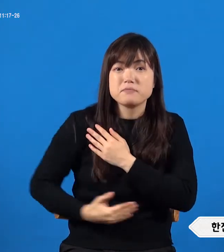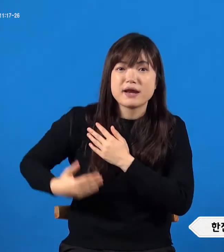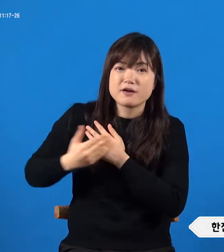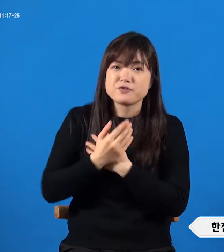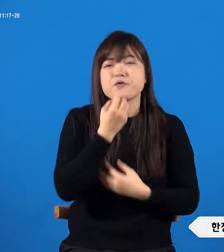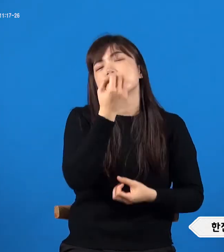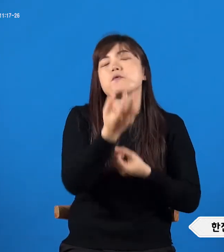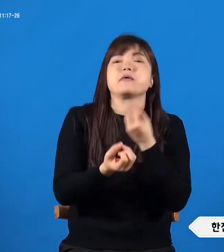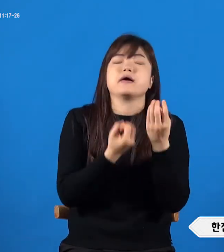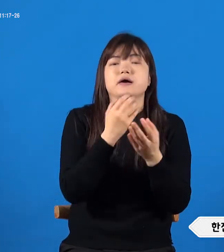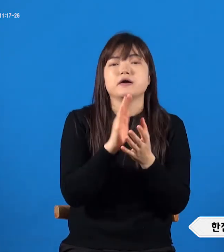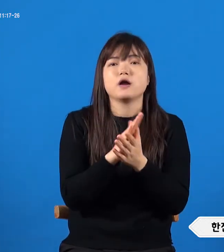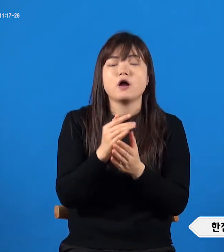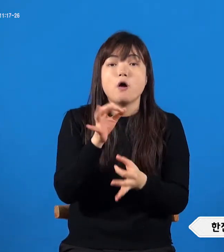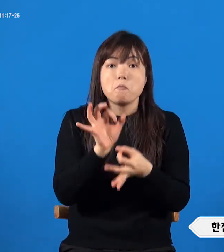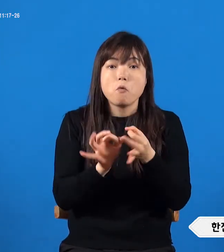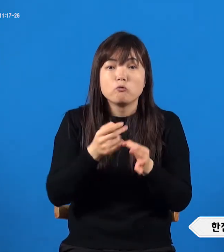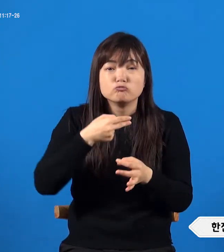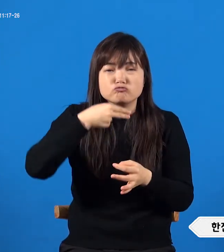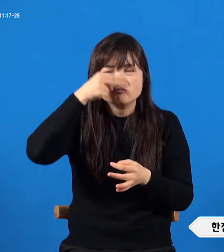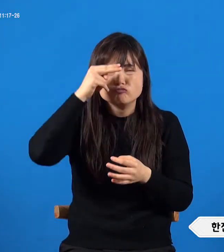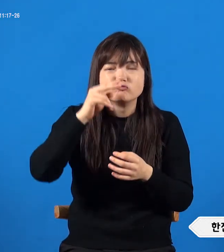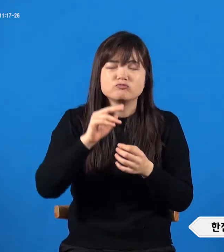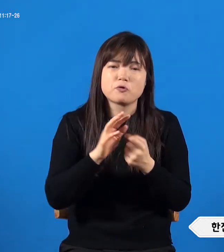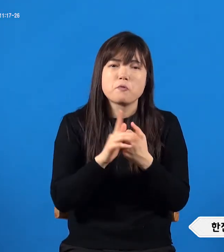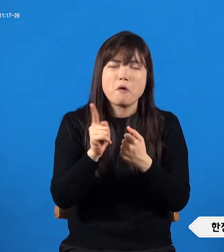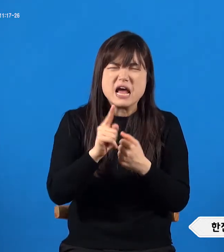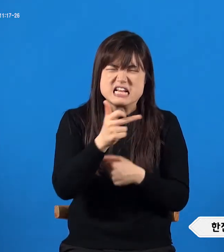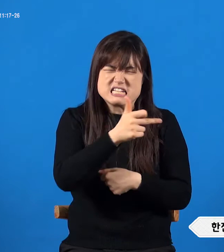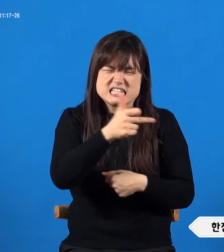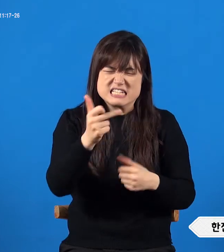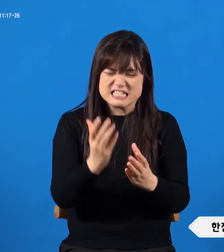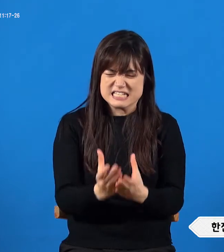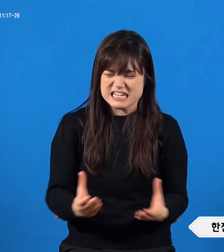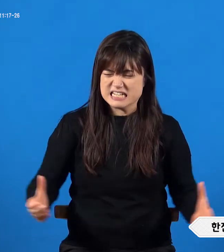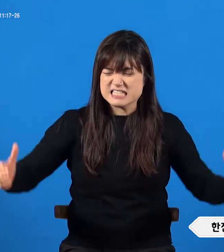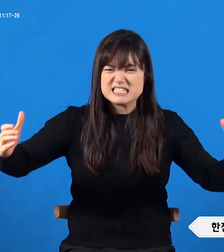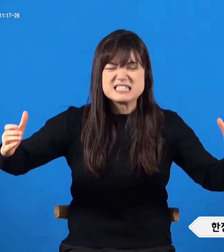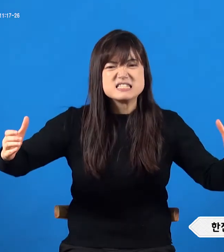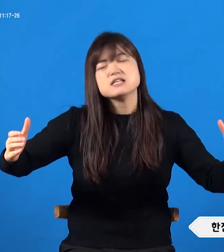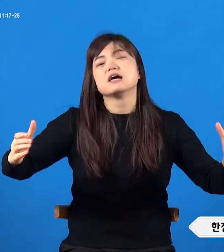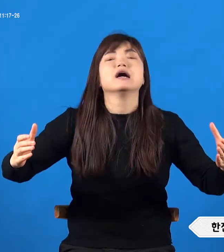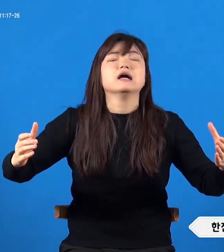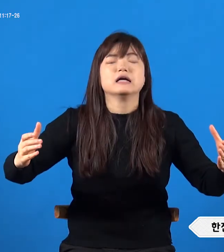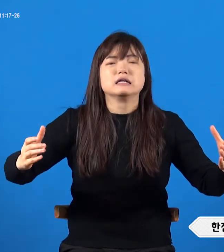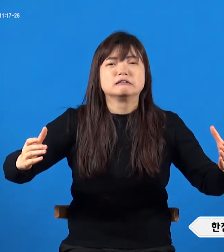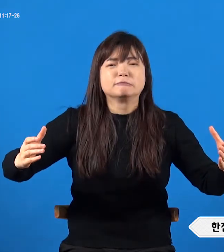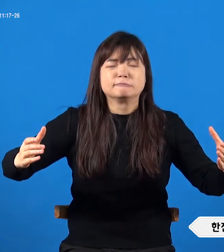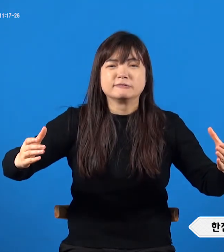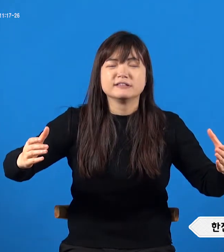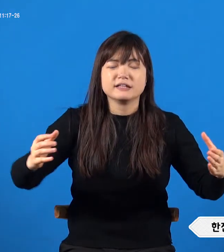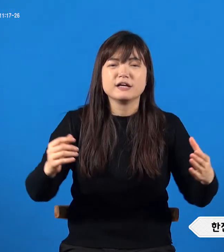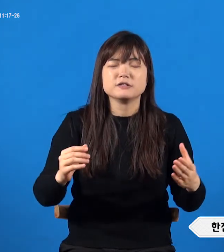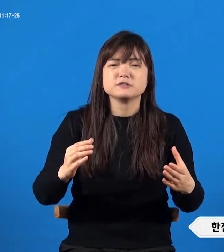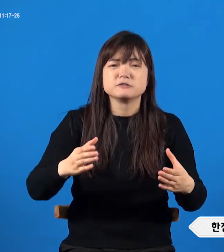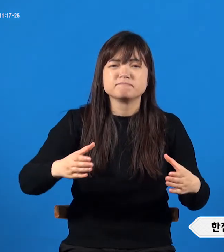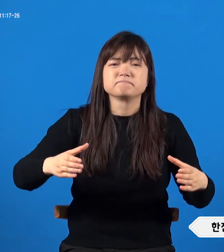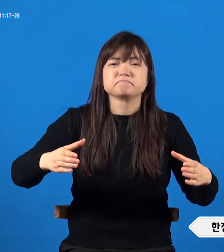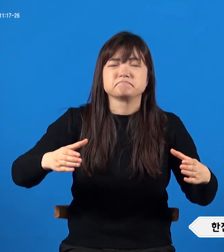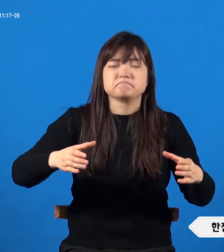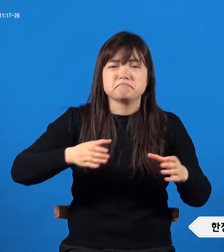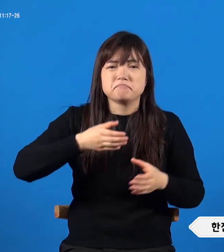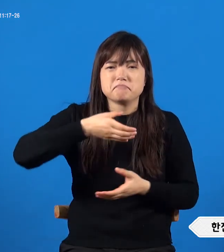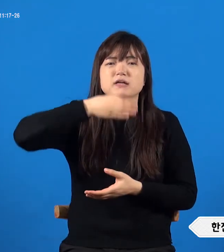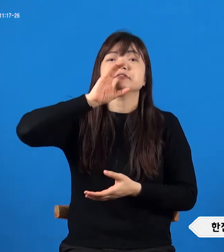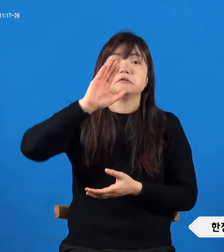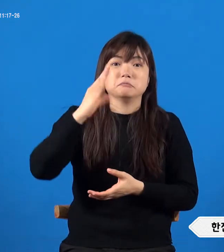고백하는 것입니다. 포도주도 사실은 큰 잔, 하나의 잔에서부터 다 마셔야 됩니다.